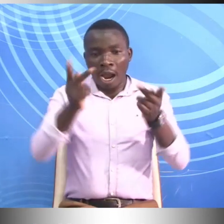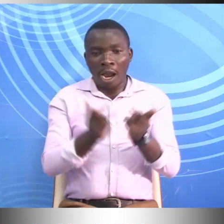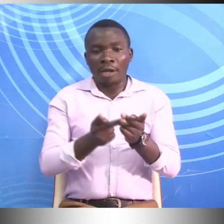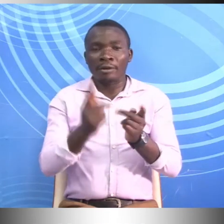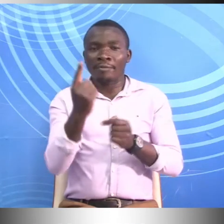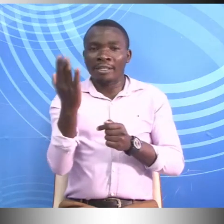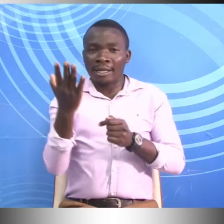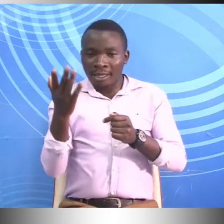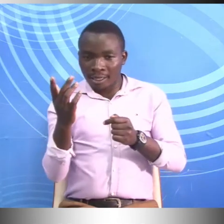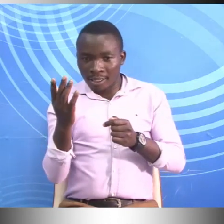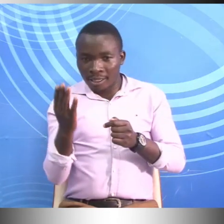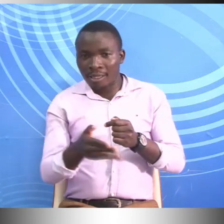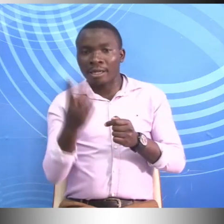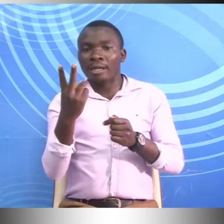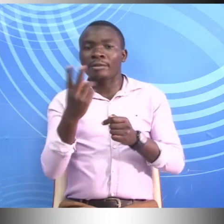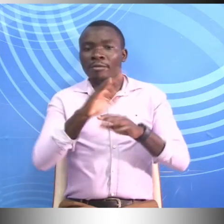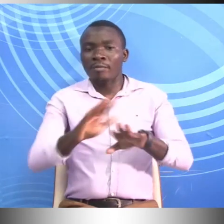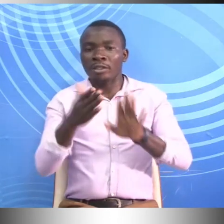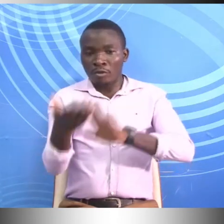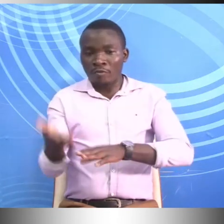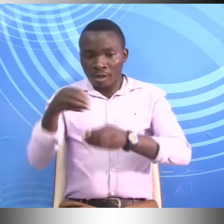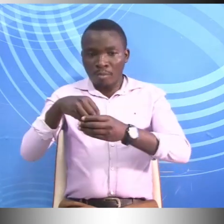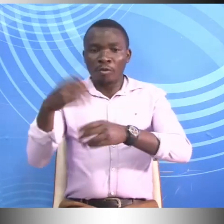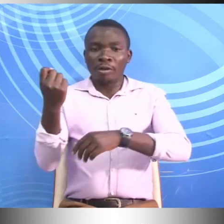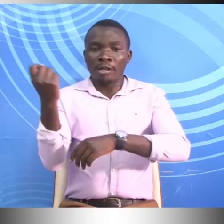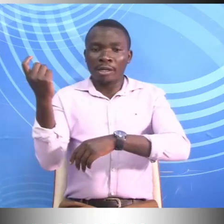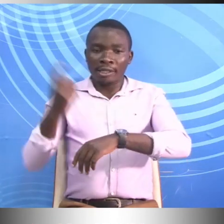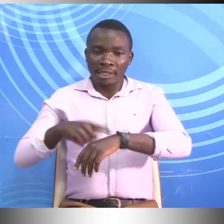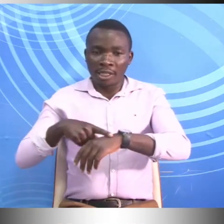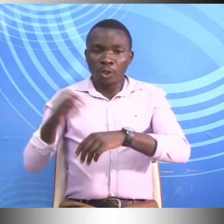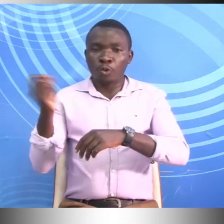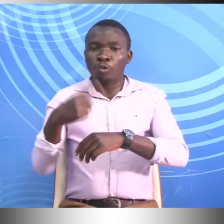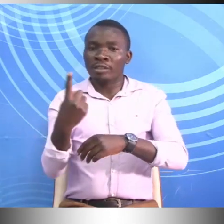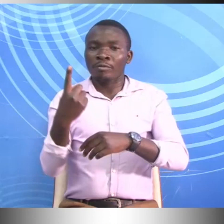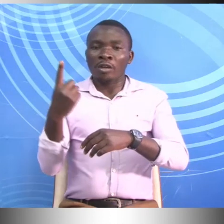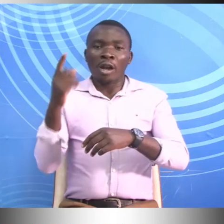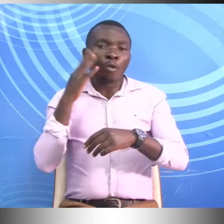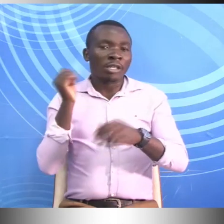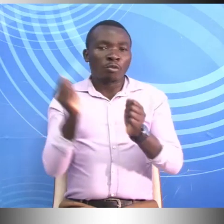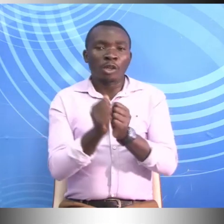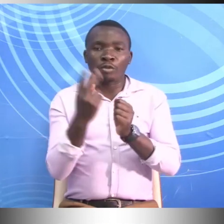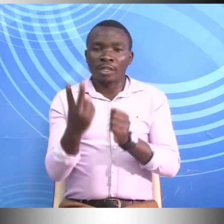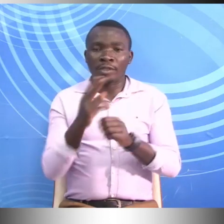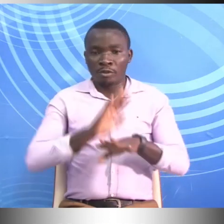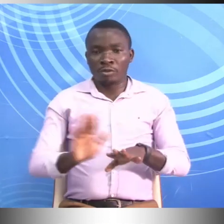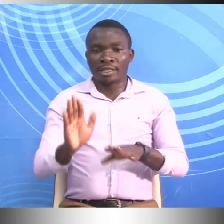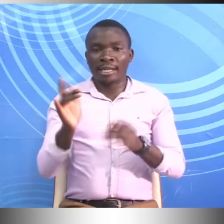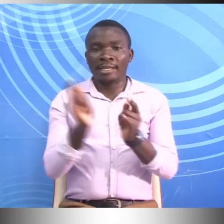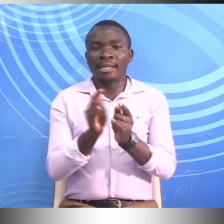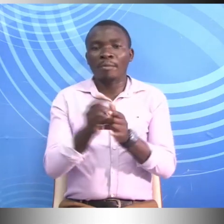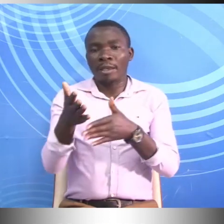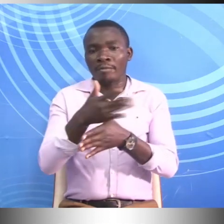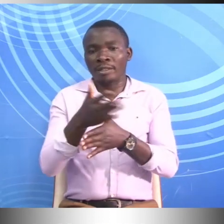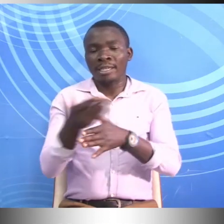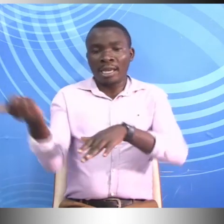kabiri cy'abamaze guhitanwa nacyo bapfuye mu gihe cy'ukwezi kumwe mu kwezi kwa 12 gusa, inama y'abaminisitiri